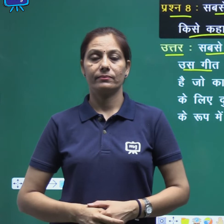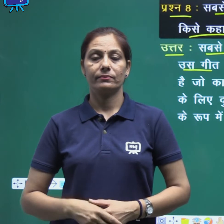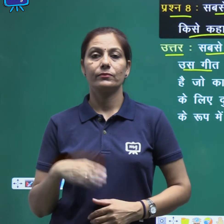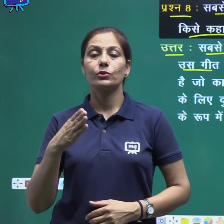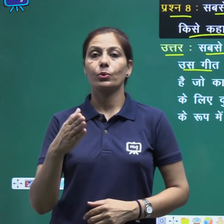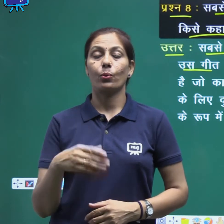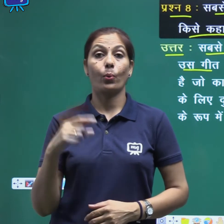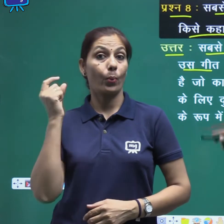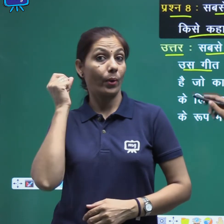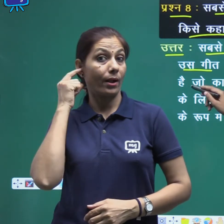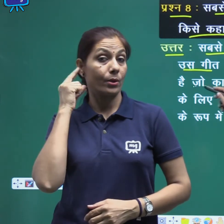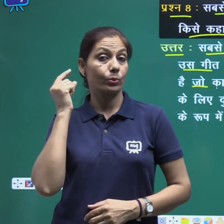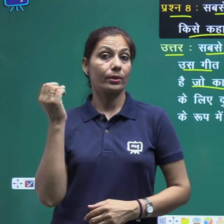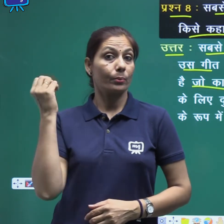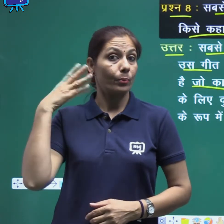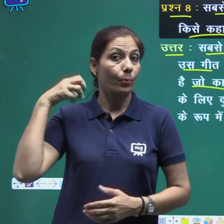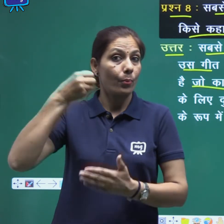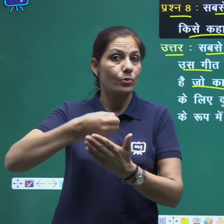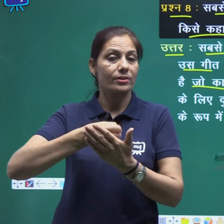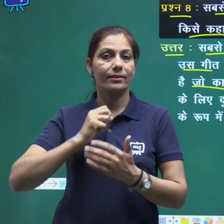जो कानों तक पहुंचने के लिए